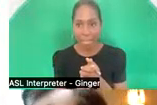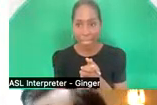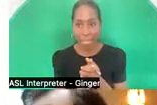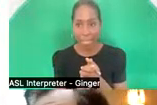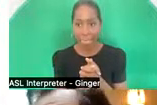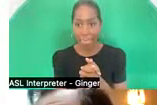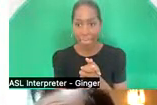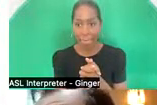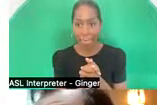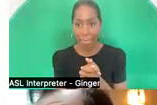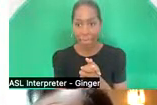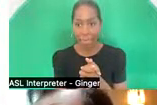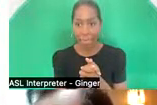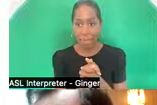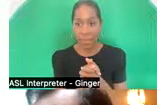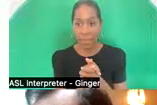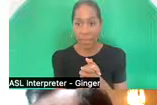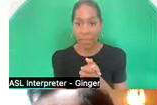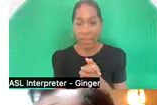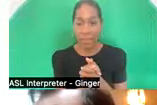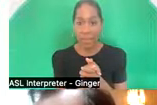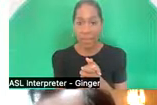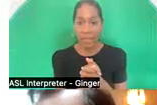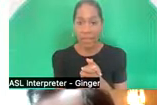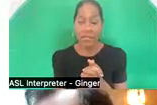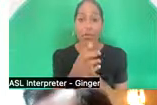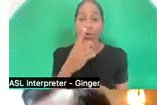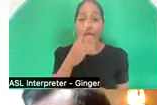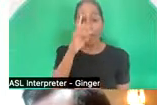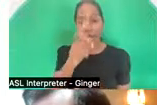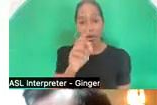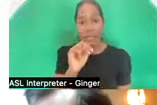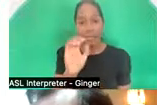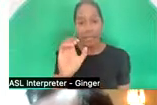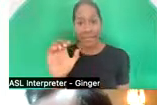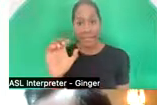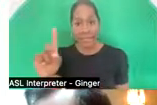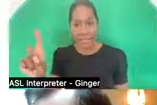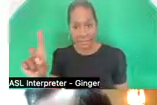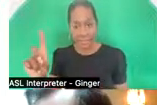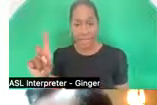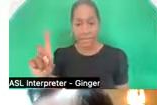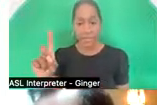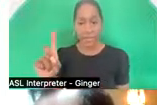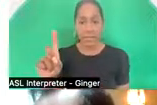entonces el nombre del consejo que en el norte sobre discapacidades de desarrollo